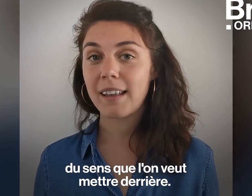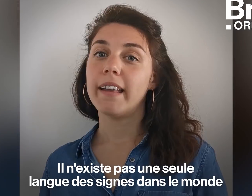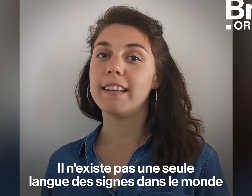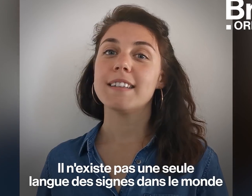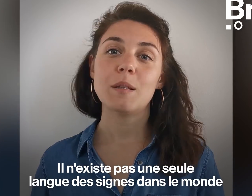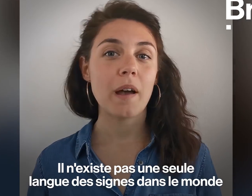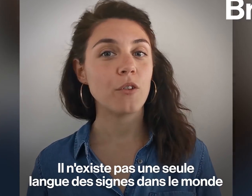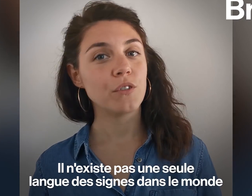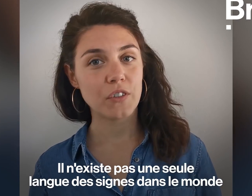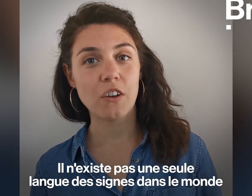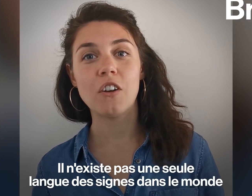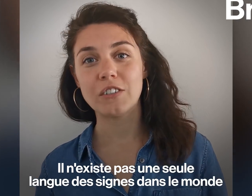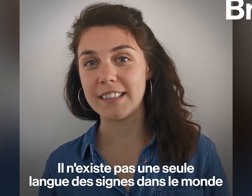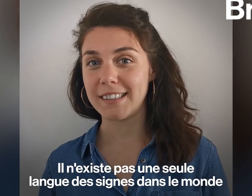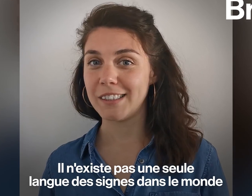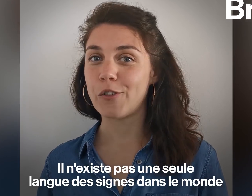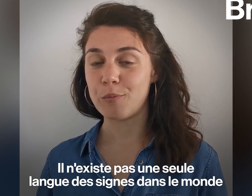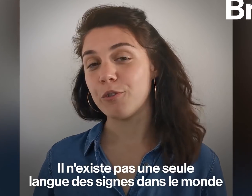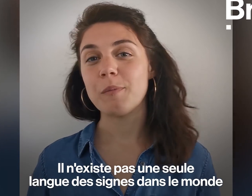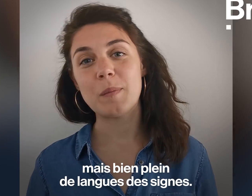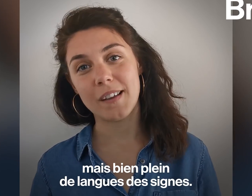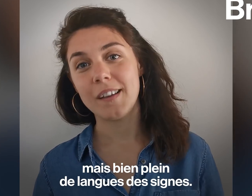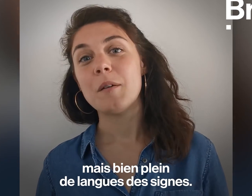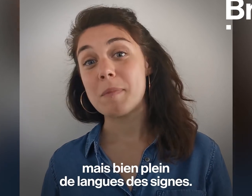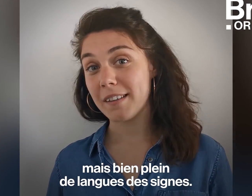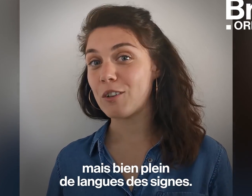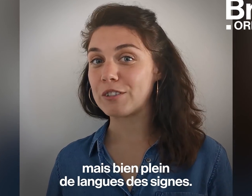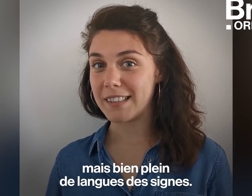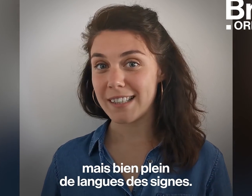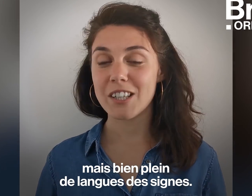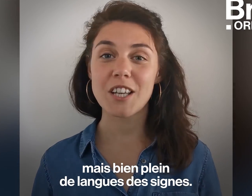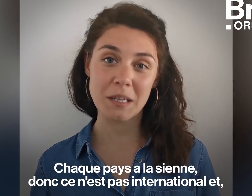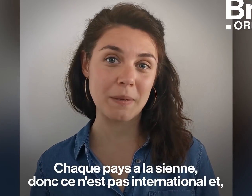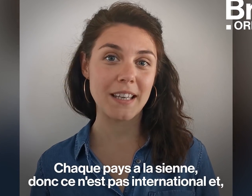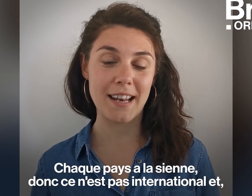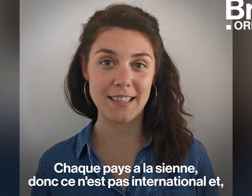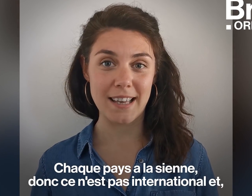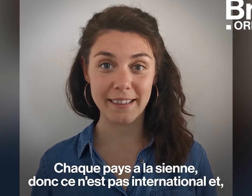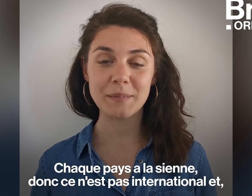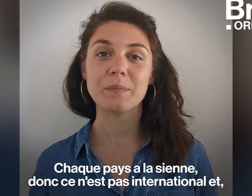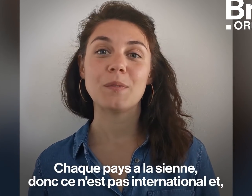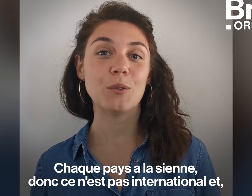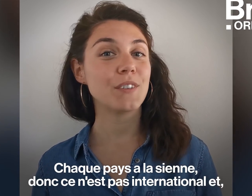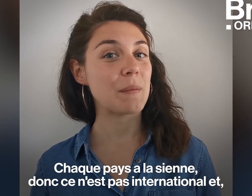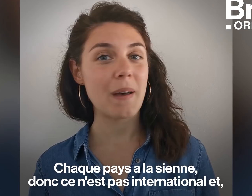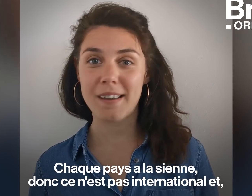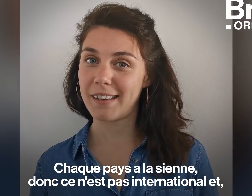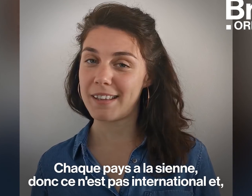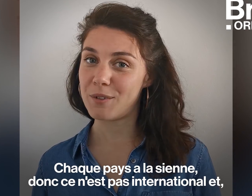Il n'existe pas une seule langue des signes dans le monde, mais bien plein de langues des signes, chaque pays a la sienne. Donc ce n'est pas